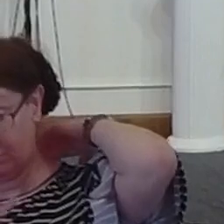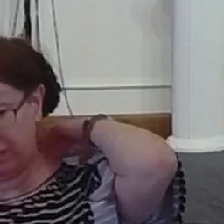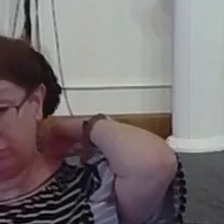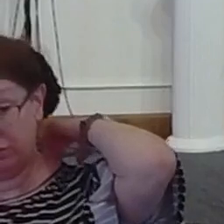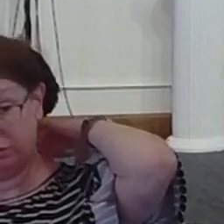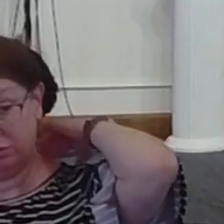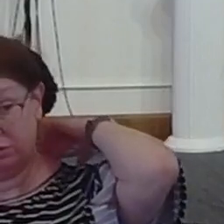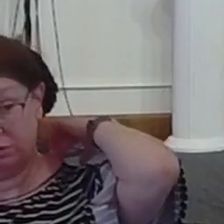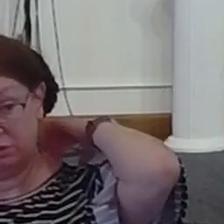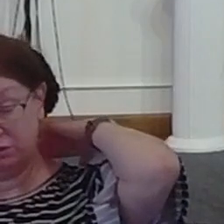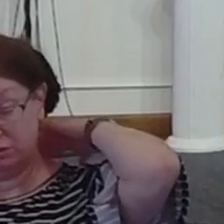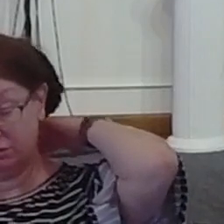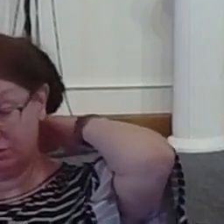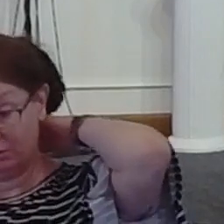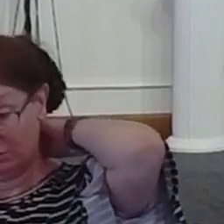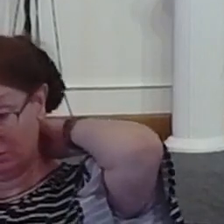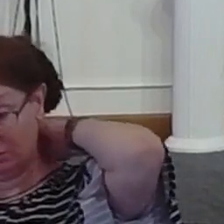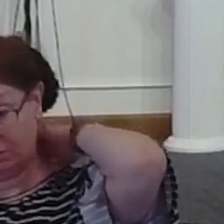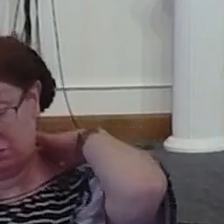en este mundo.